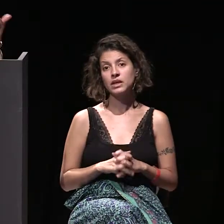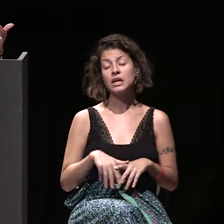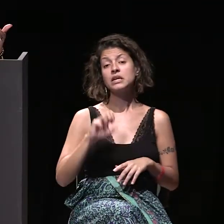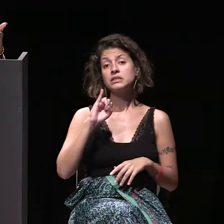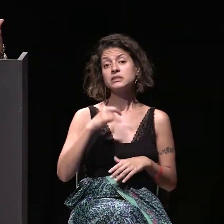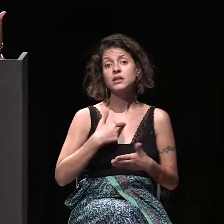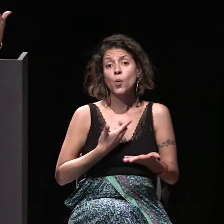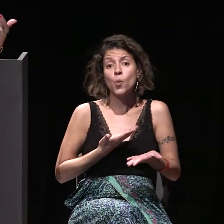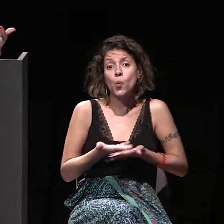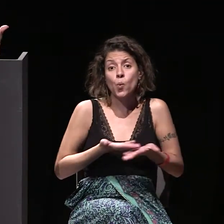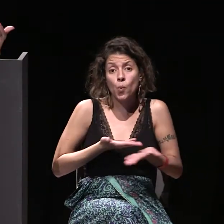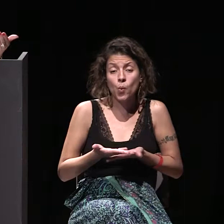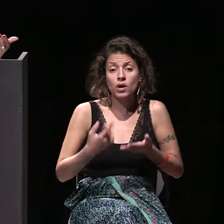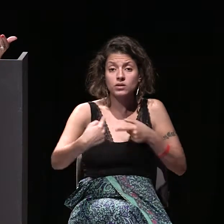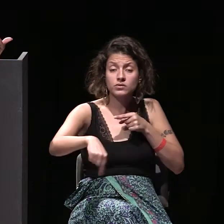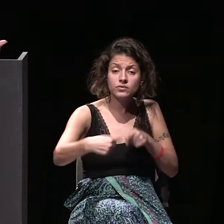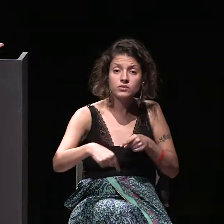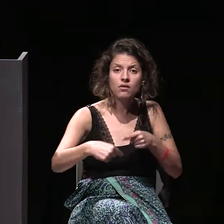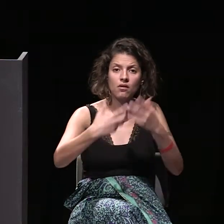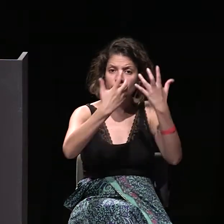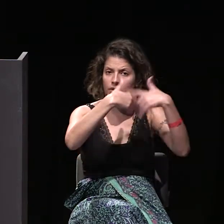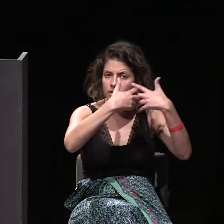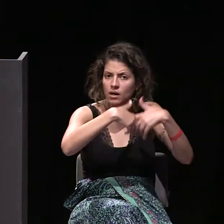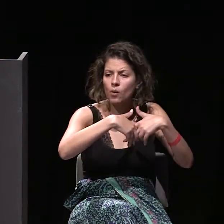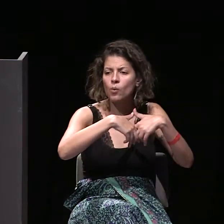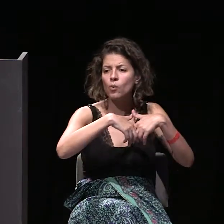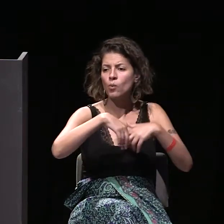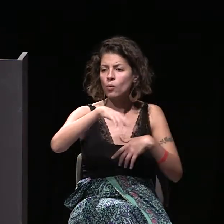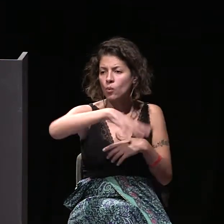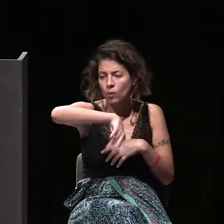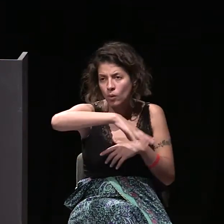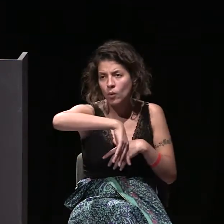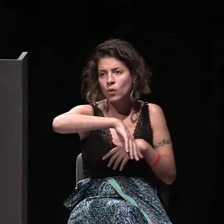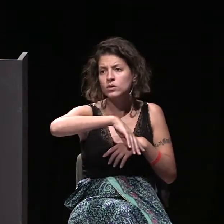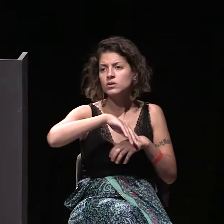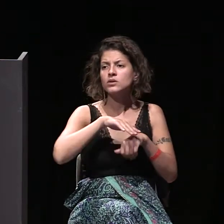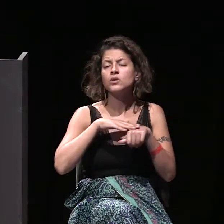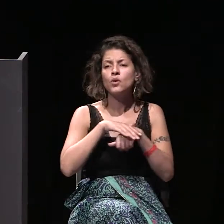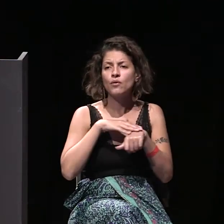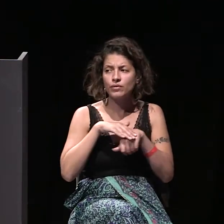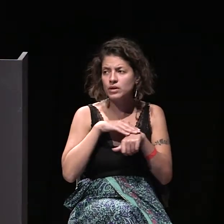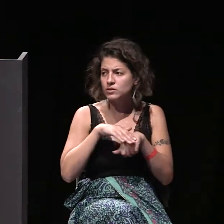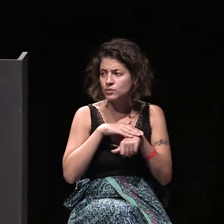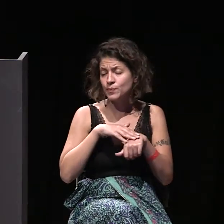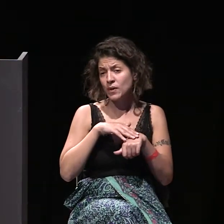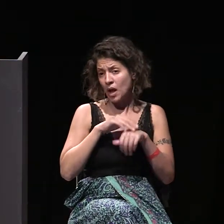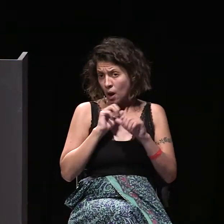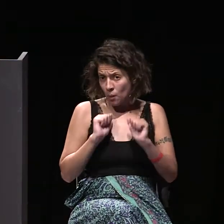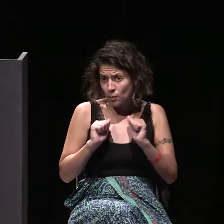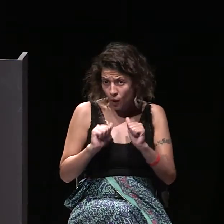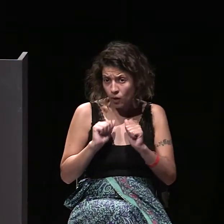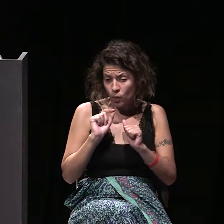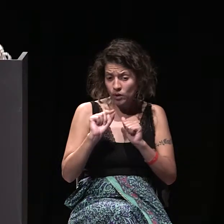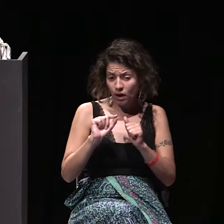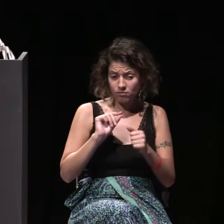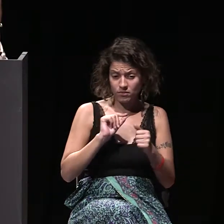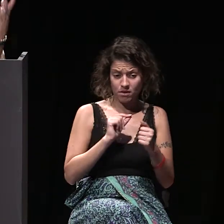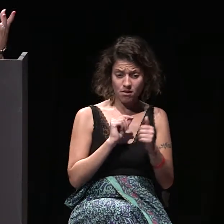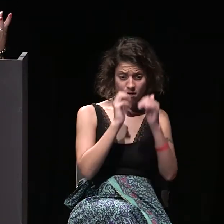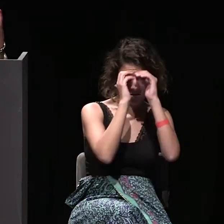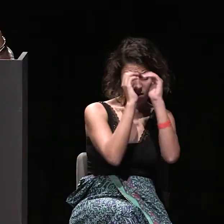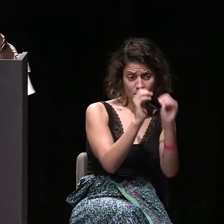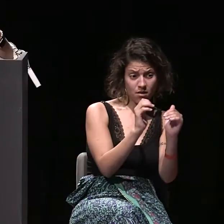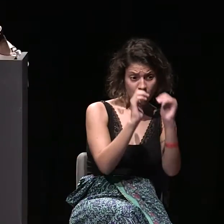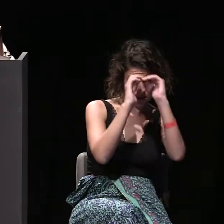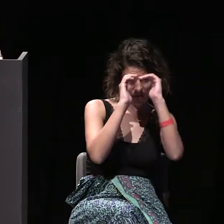para dialogar, umas rodas de conversa, mas eu mediando essa roda para que haja respeito, para que as